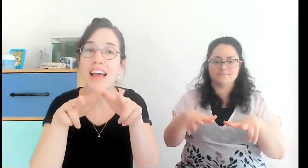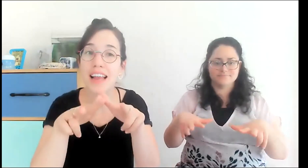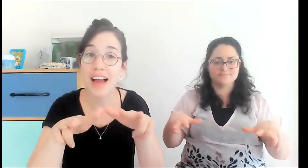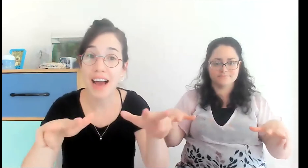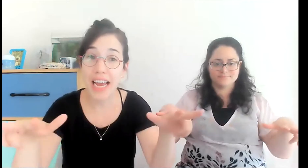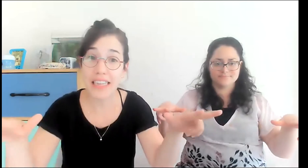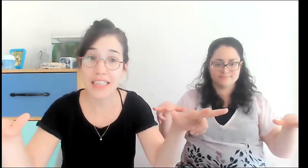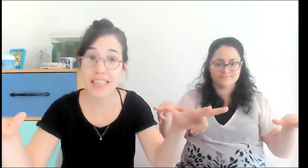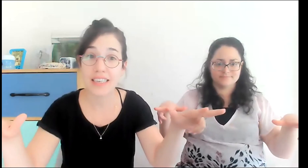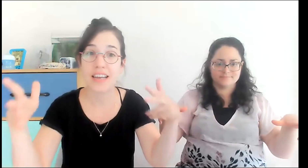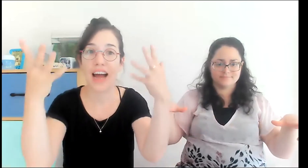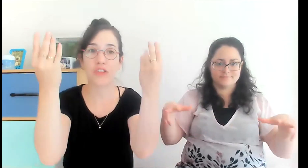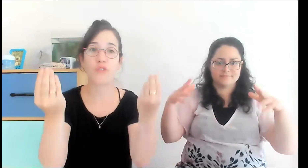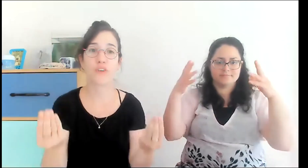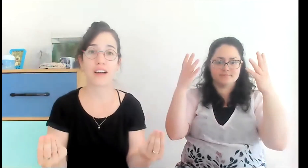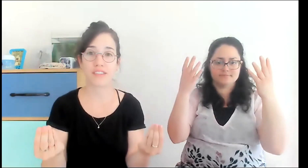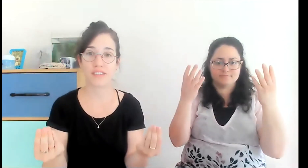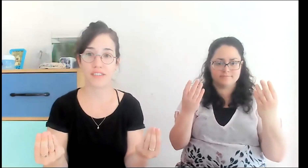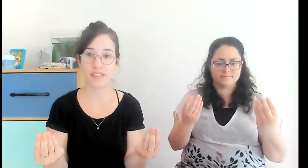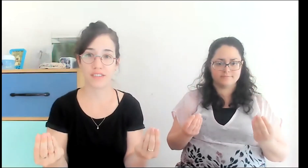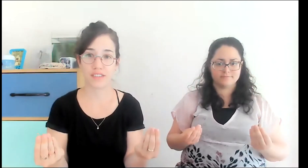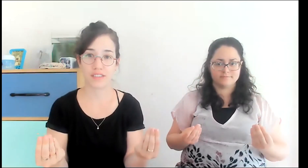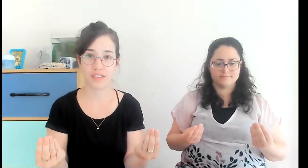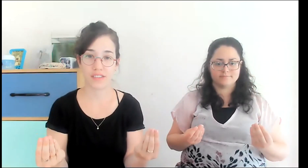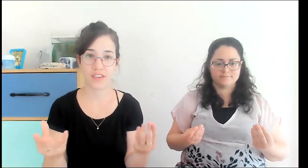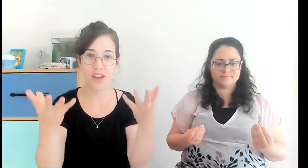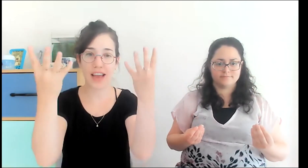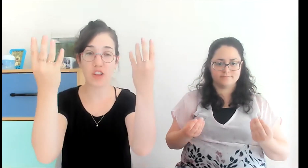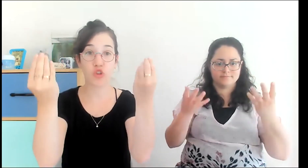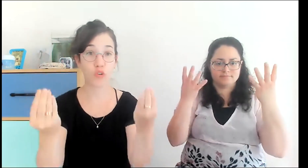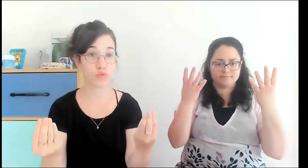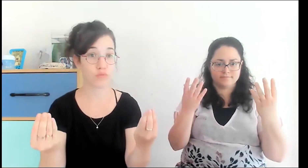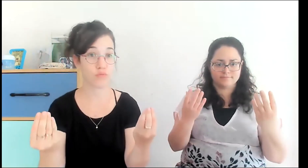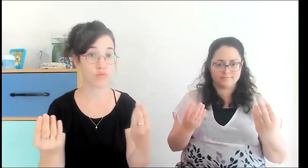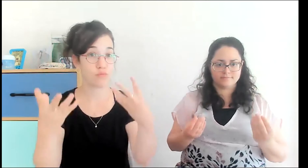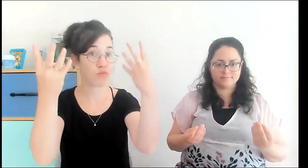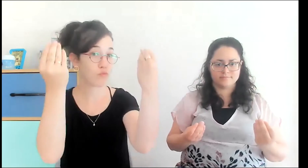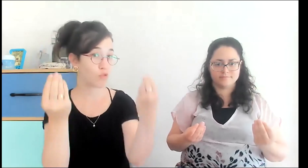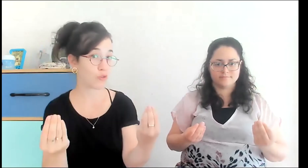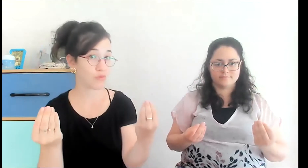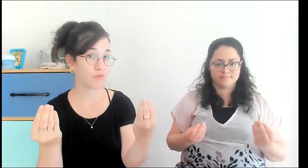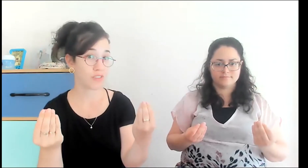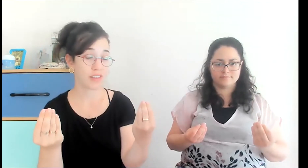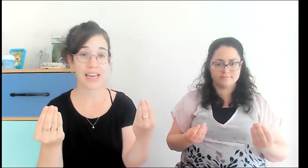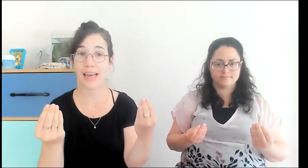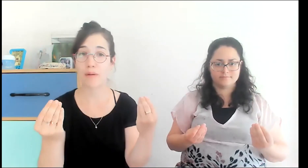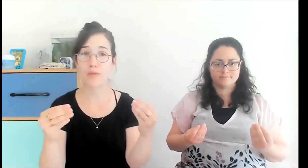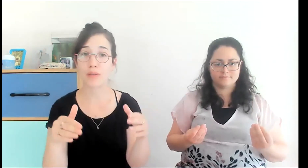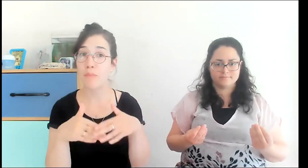אל הארץ הטובה. אוקיי? טוב. טוב. נגע לכם גם שמסמנים